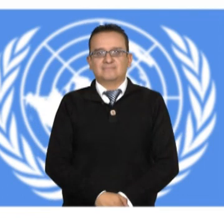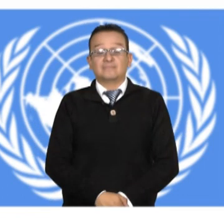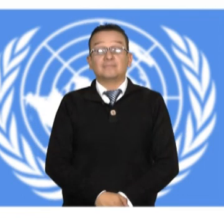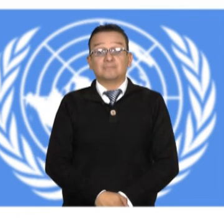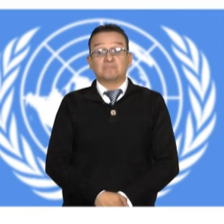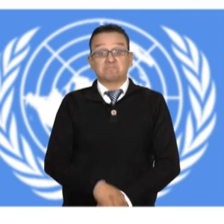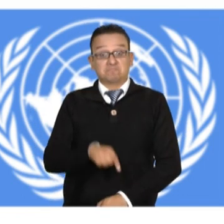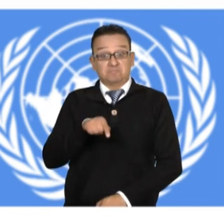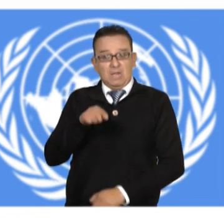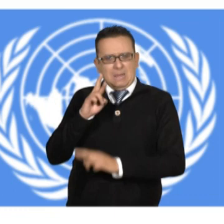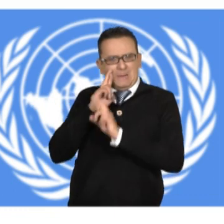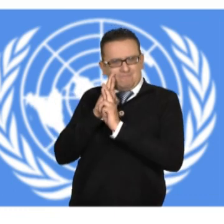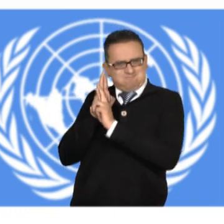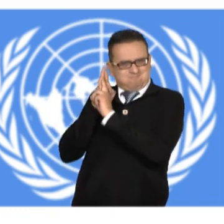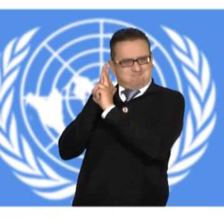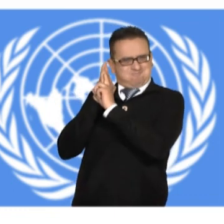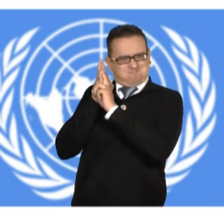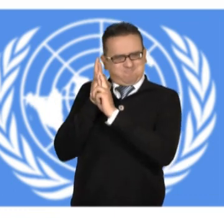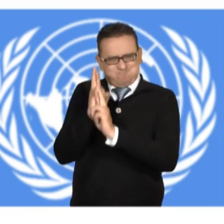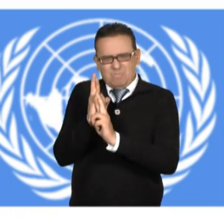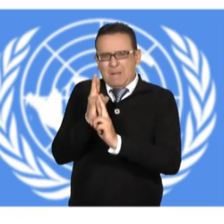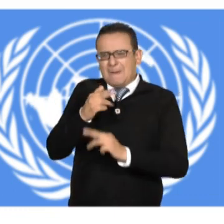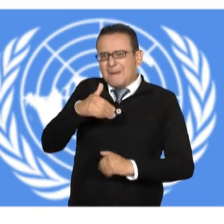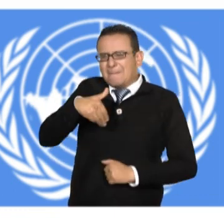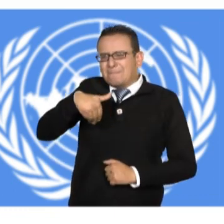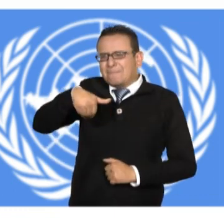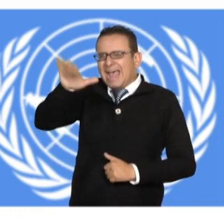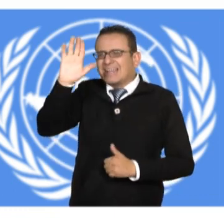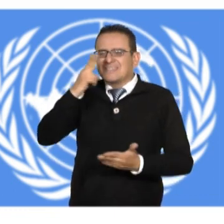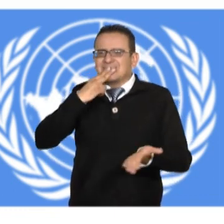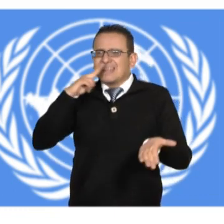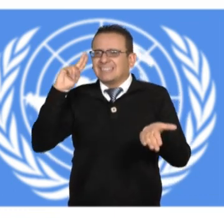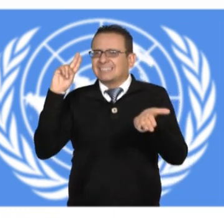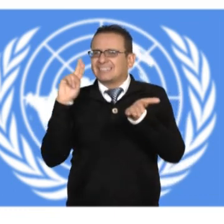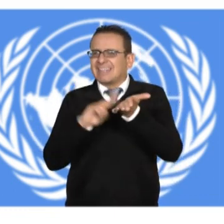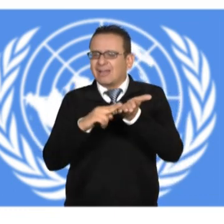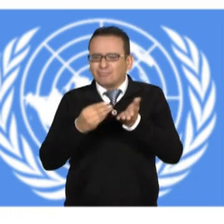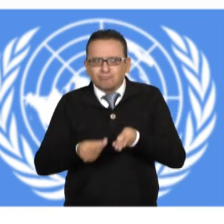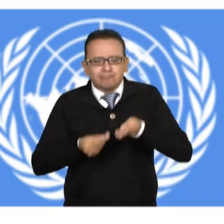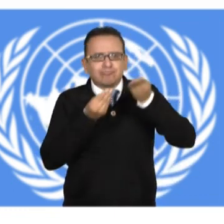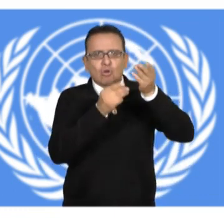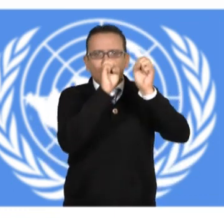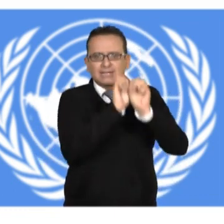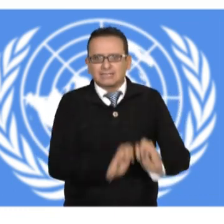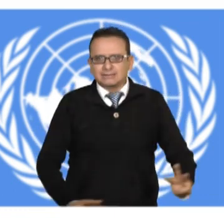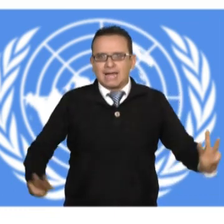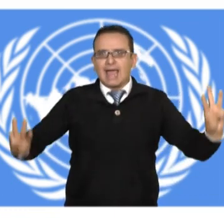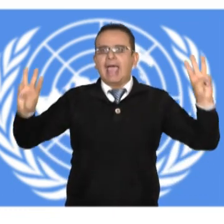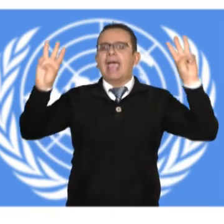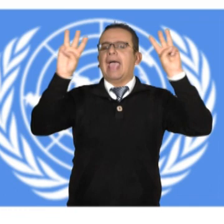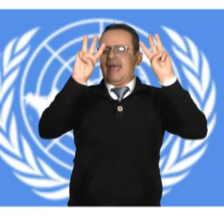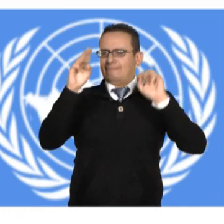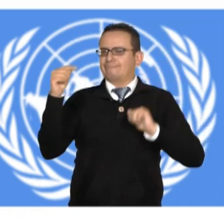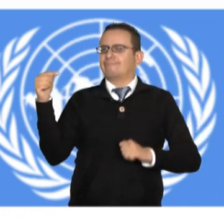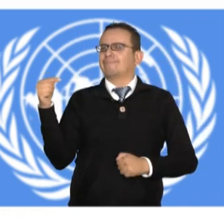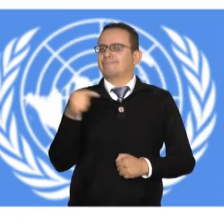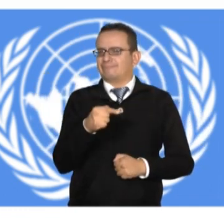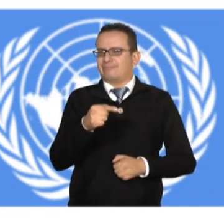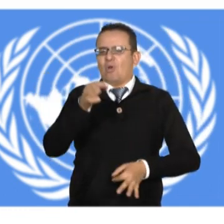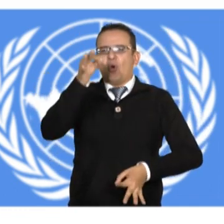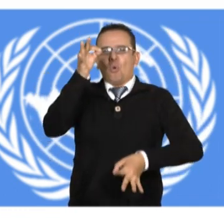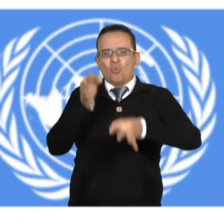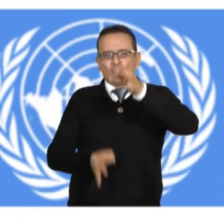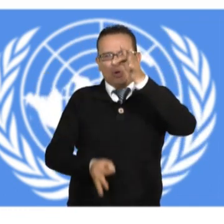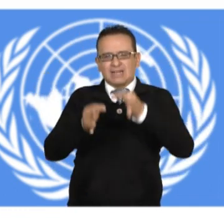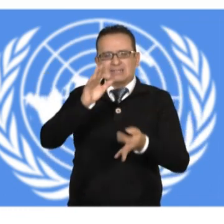A. Recordando los principios de la Carta de las Naciones Unidas que proclaman que la libertad, la justicia y la paz en